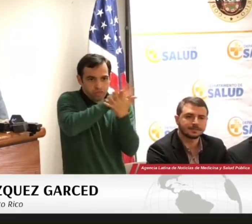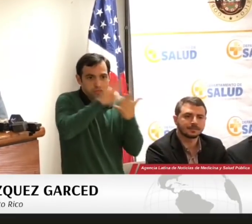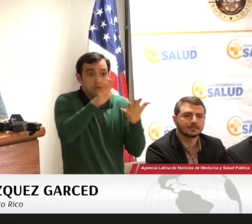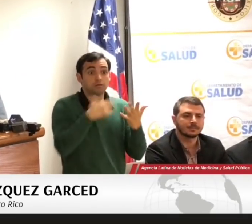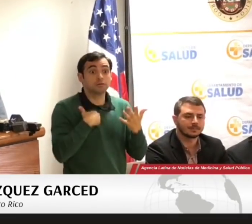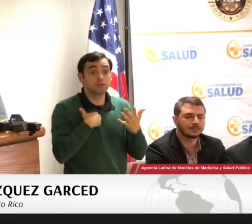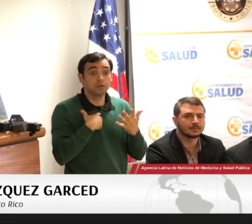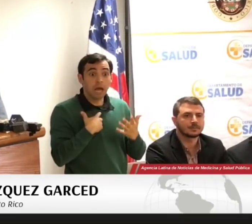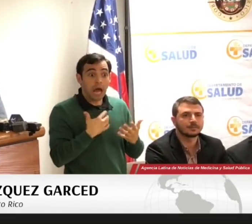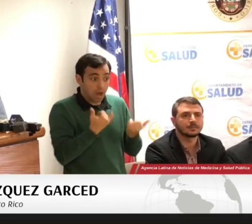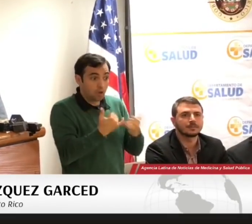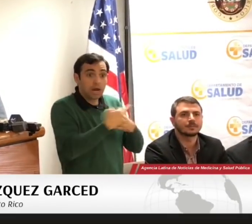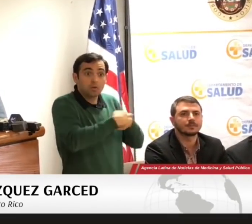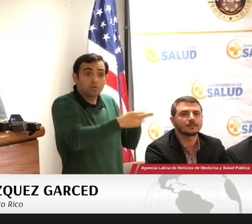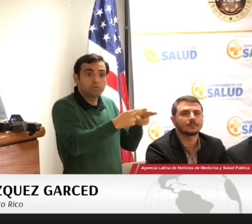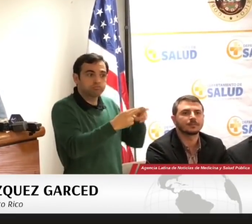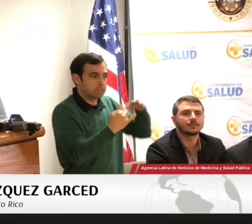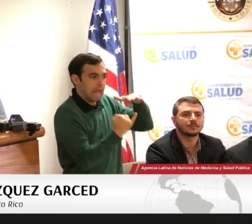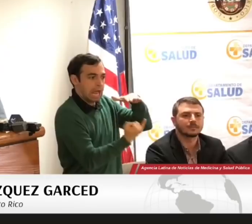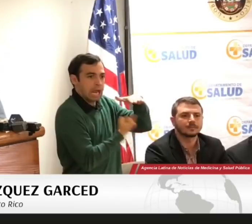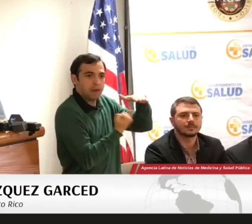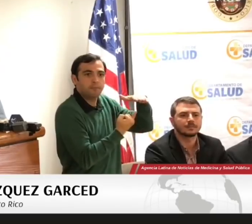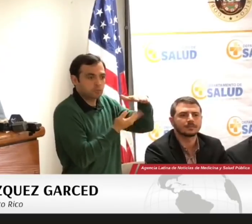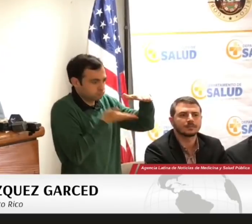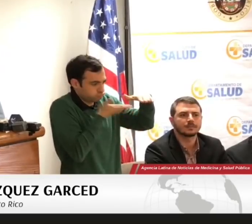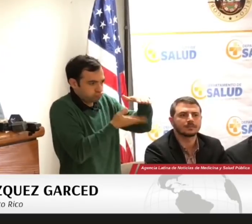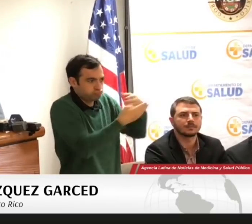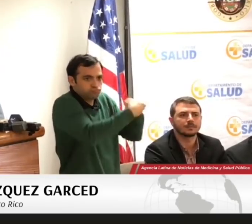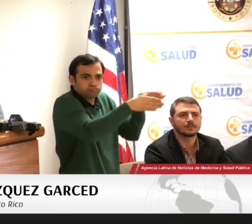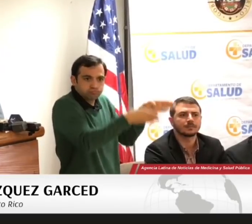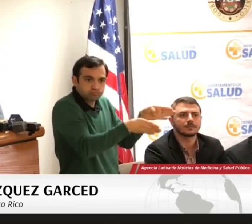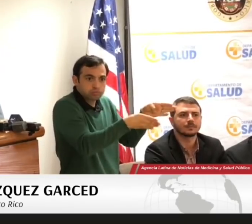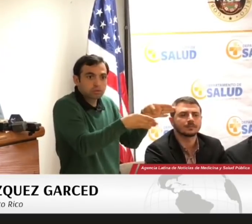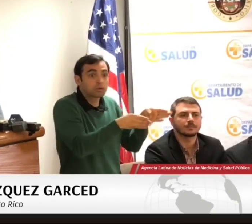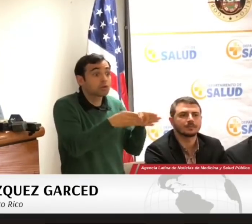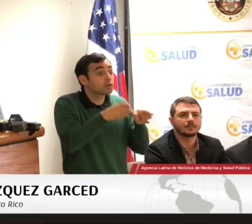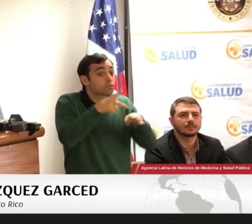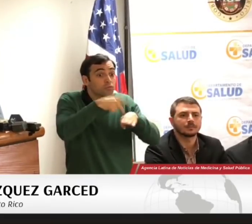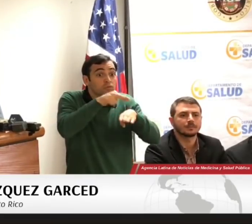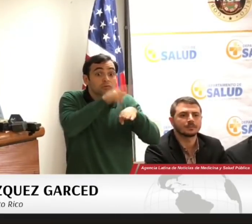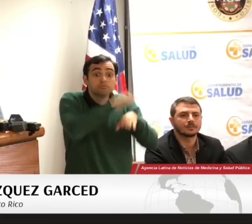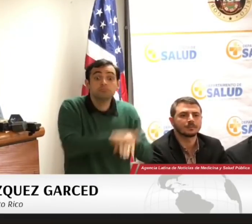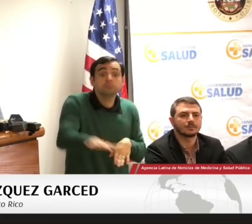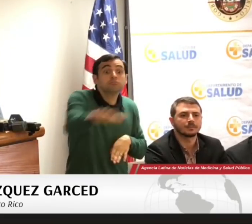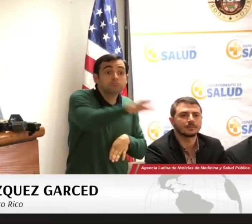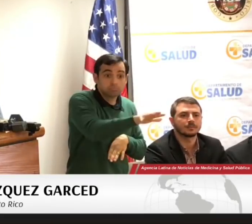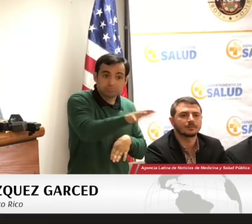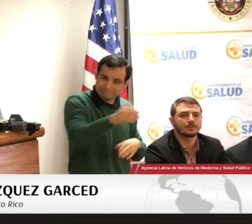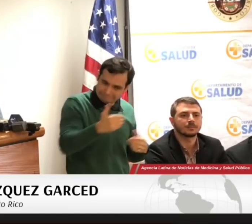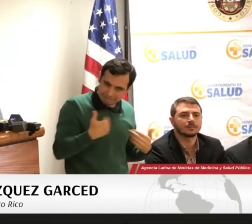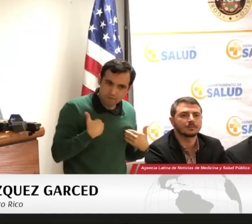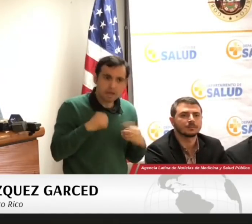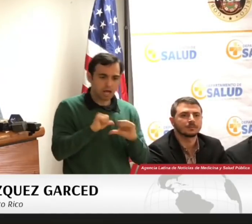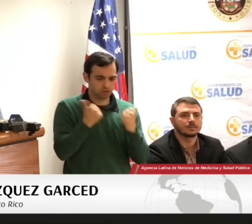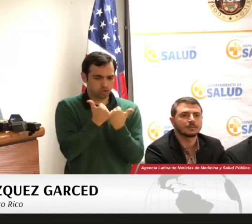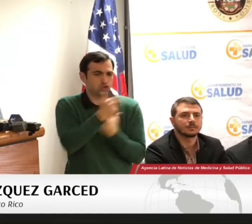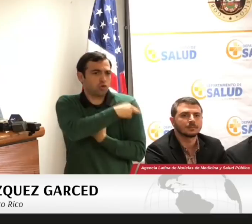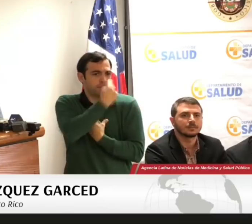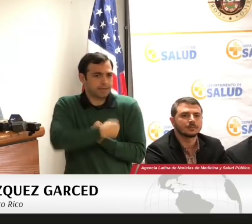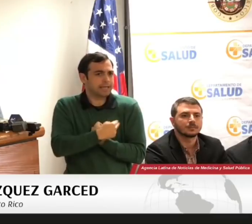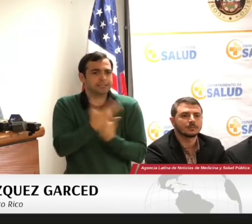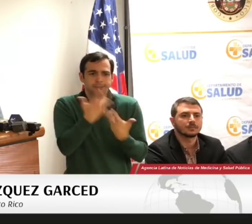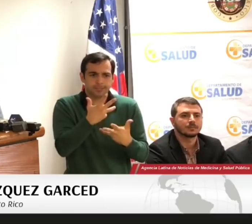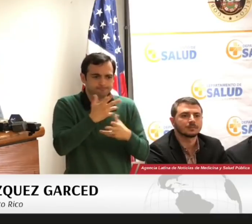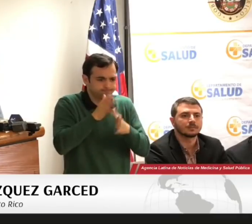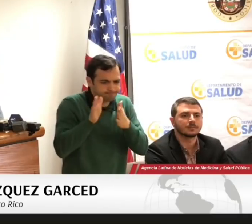están disponibles para cualquier situación a nivel de toda la isla. Con la Asociación de Hospitales, ellos han preparado estos